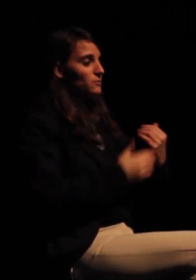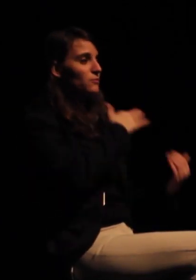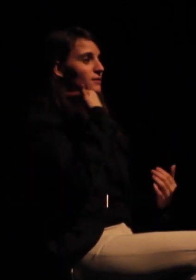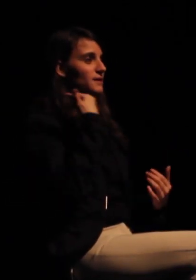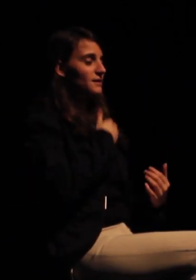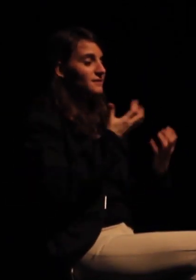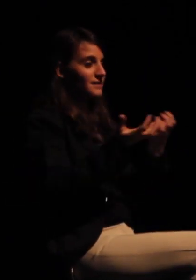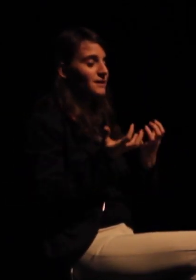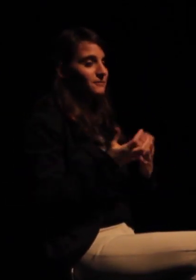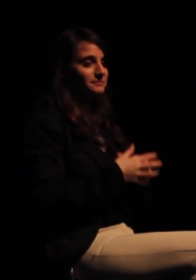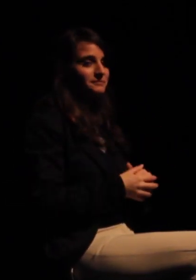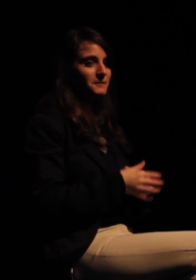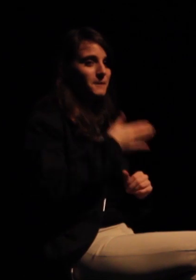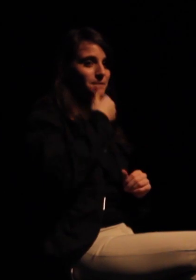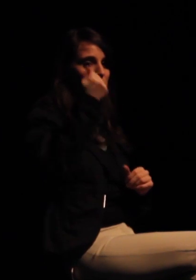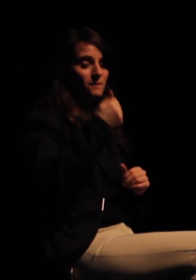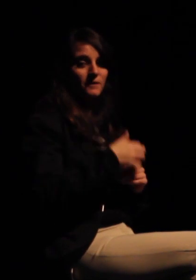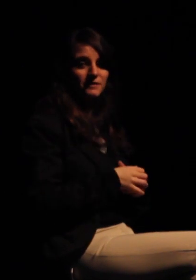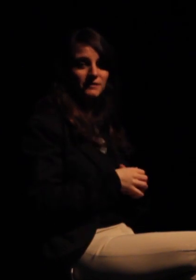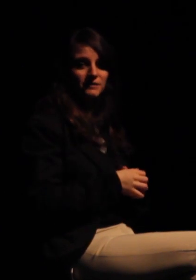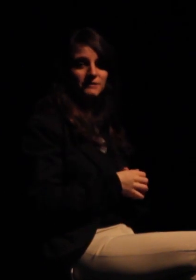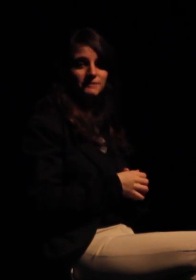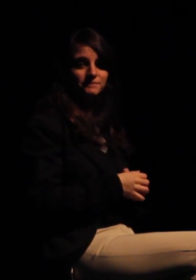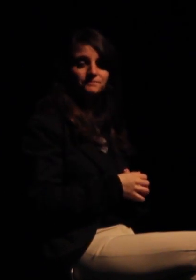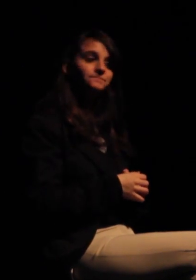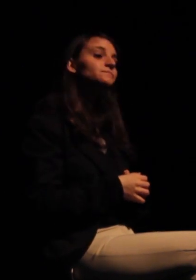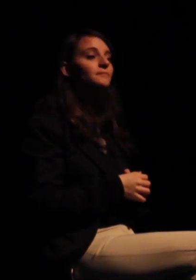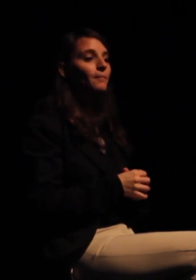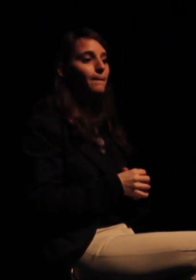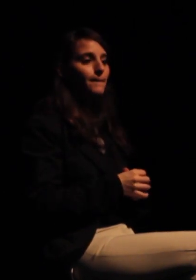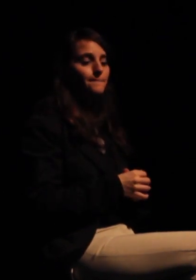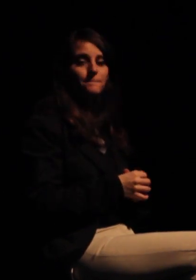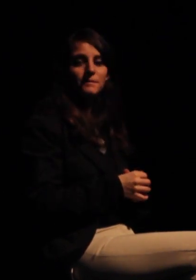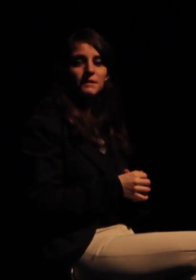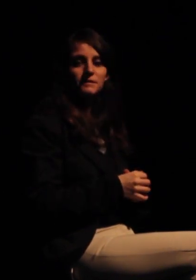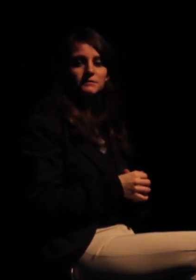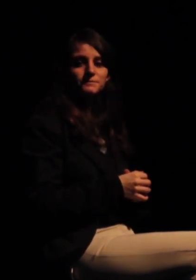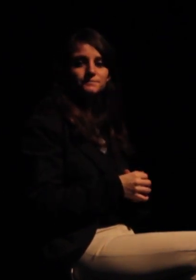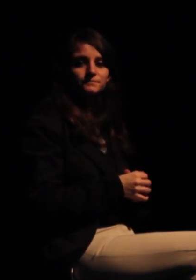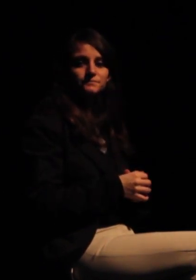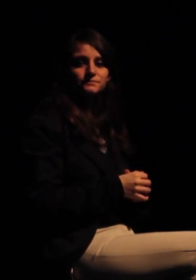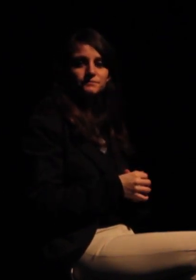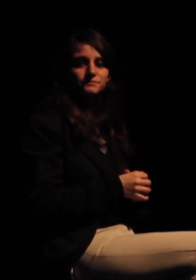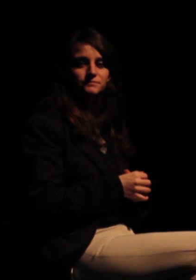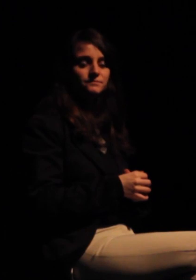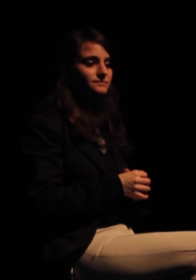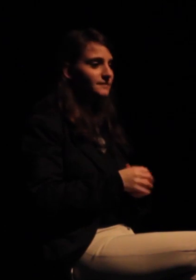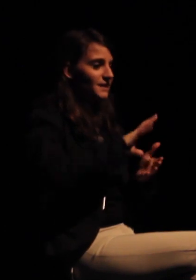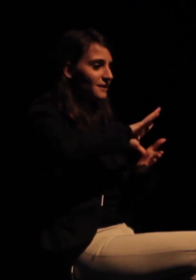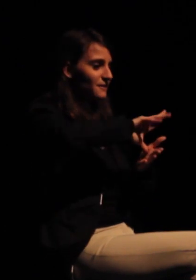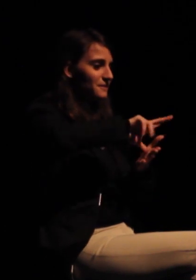da terra, com uma pedra gelada em cima de mim. E o pessoal roubando aquelas plaquinhas de